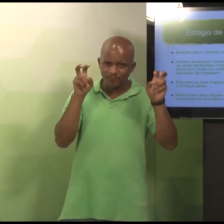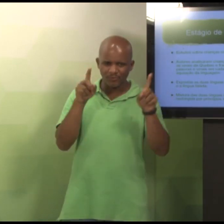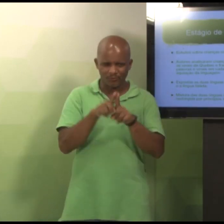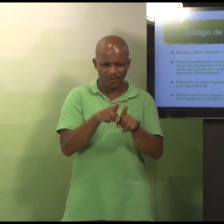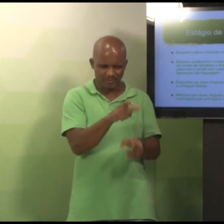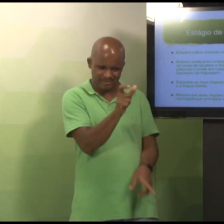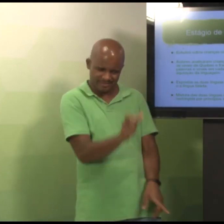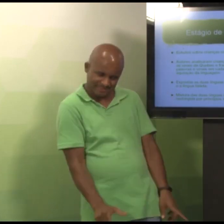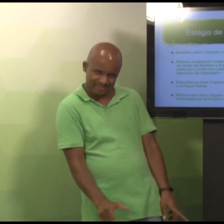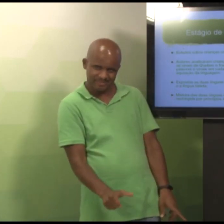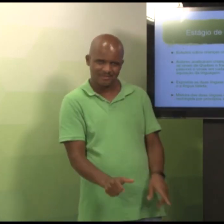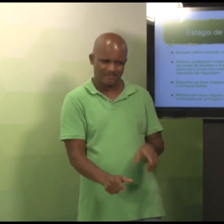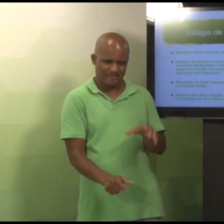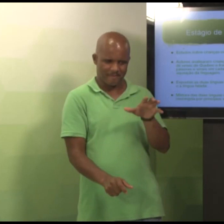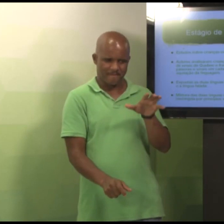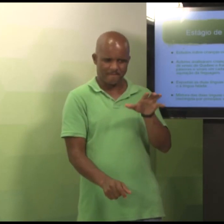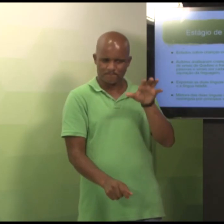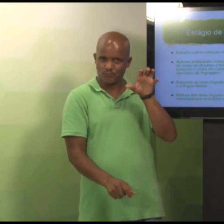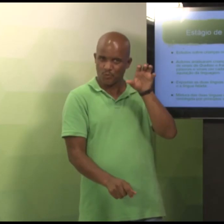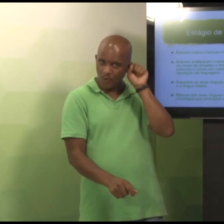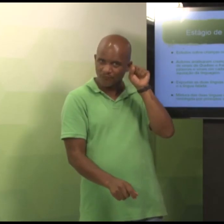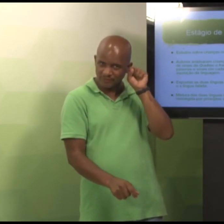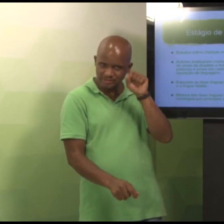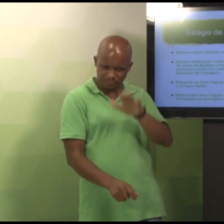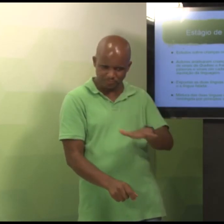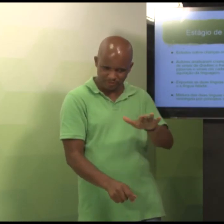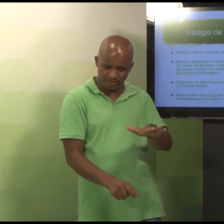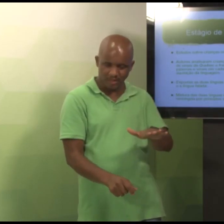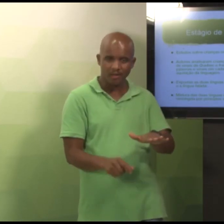de sentar e outro banco. Pode haver esse conflito.